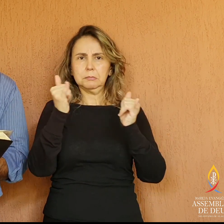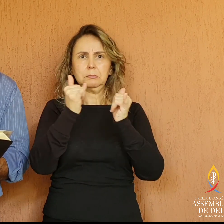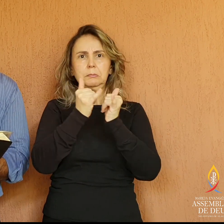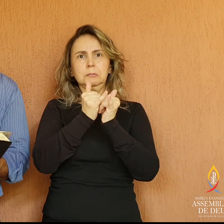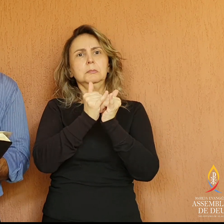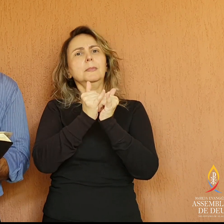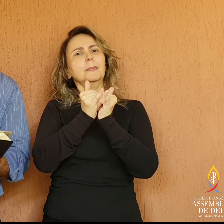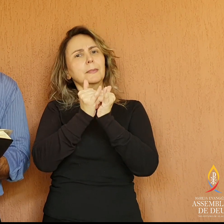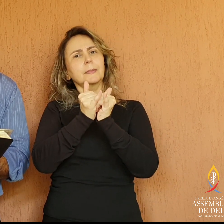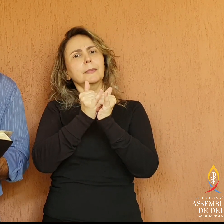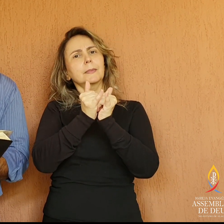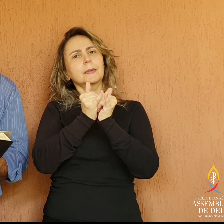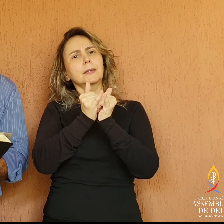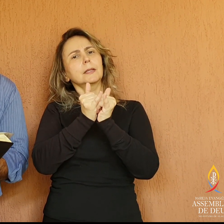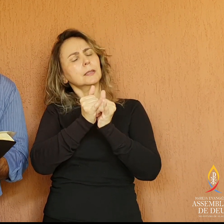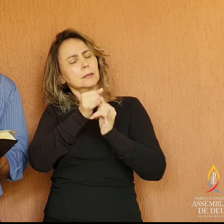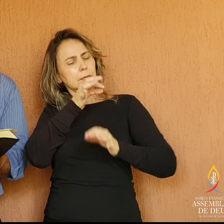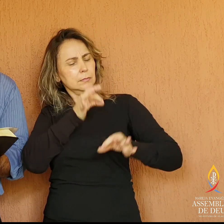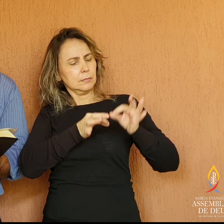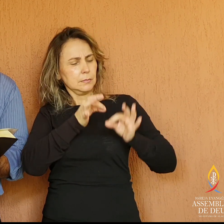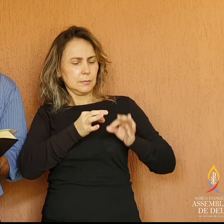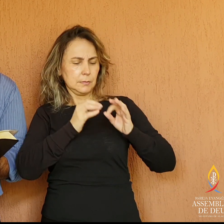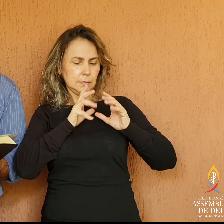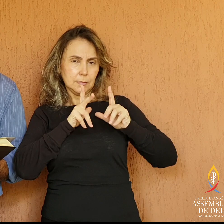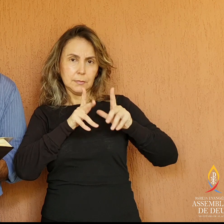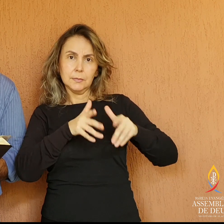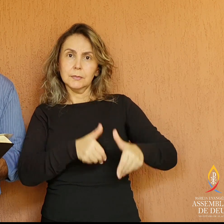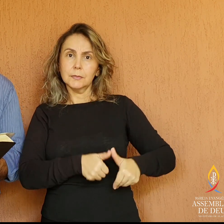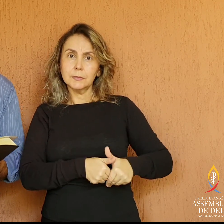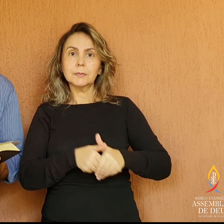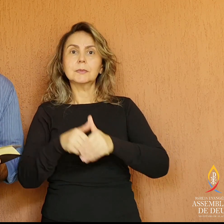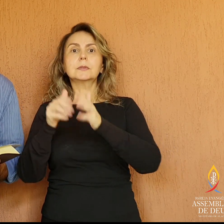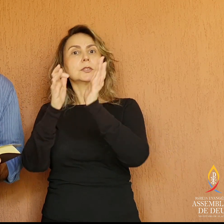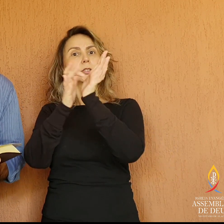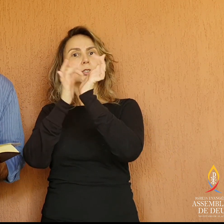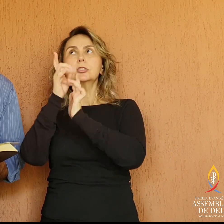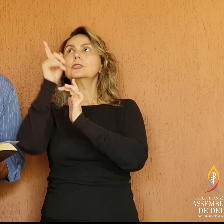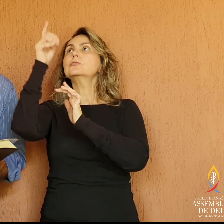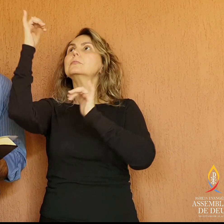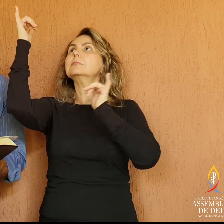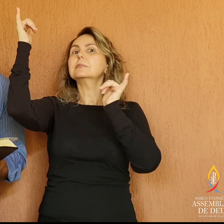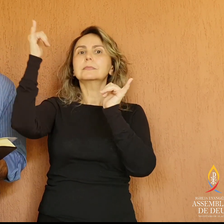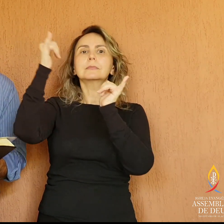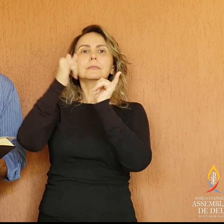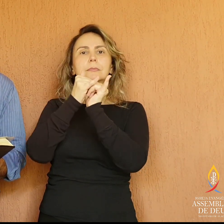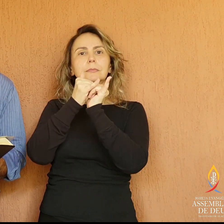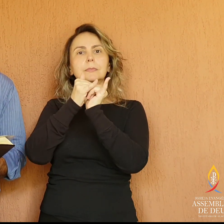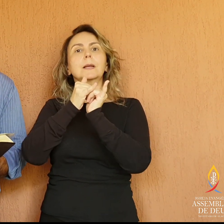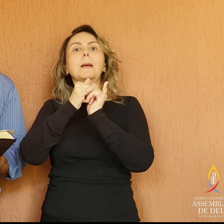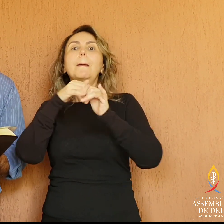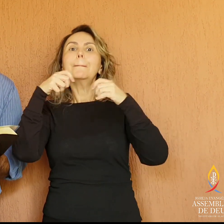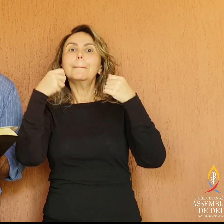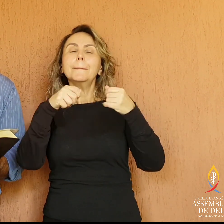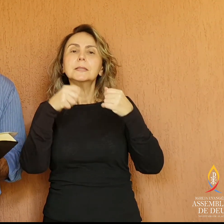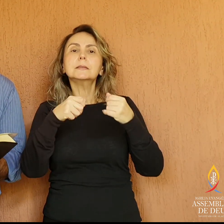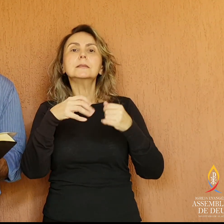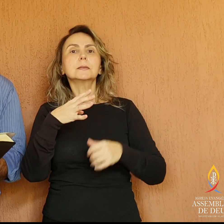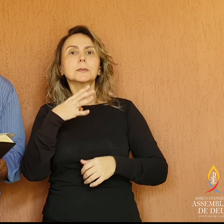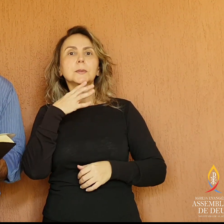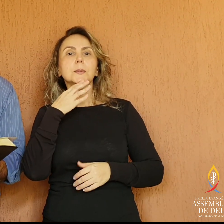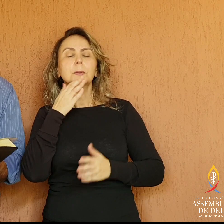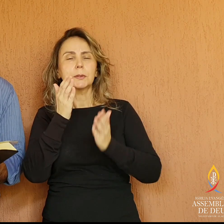que Jesus é o perdoador. Você precisa conhecer as Escrituras, você